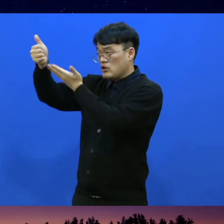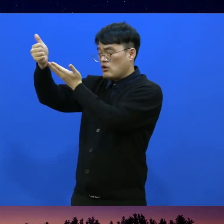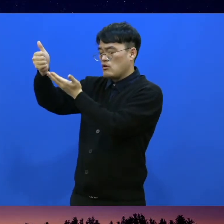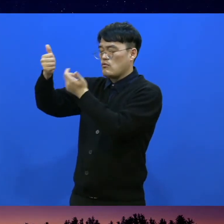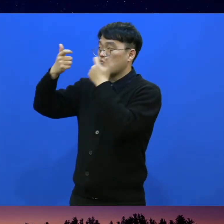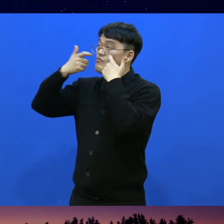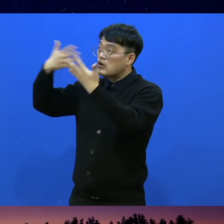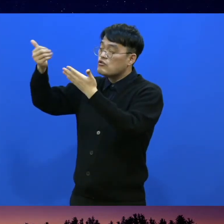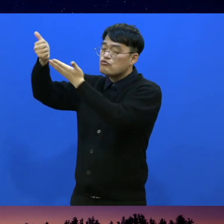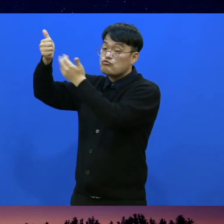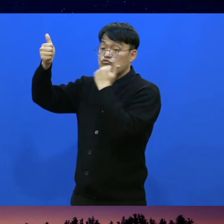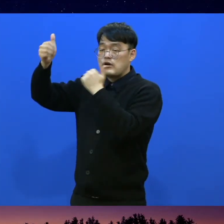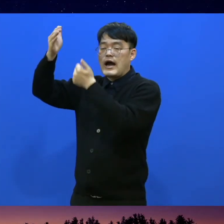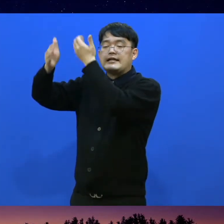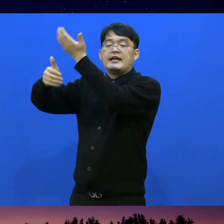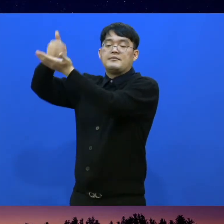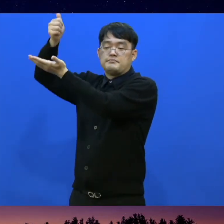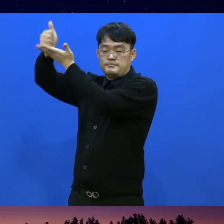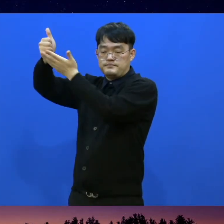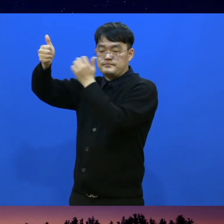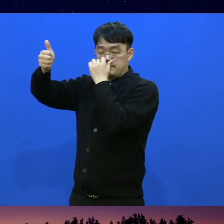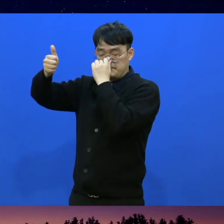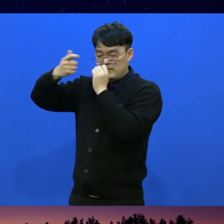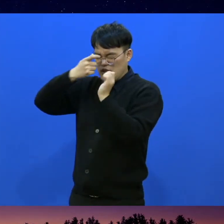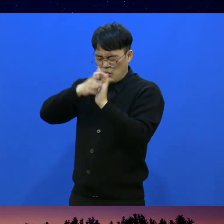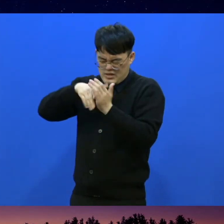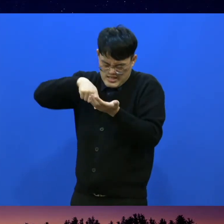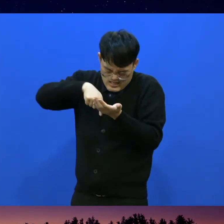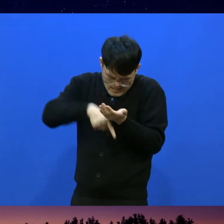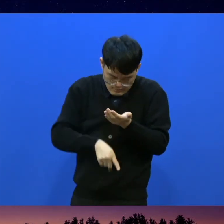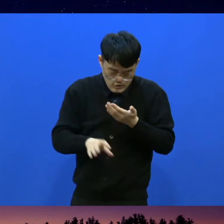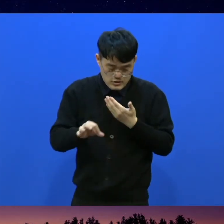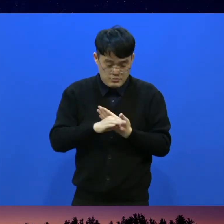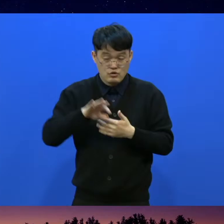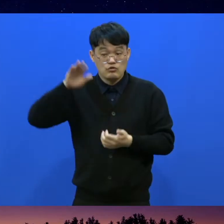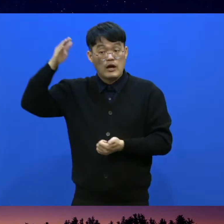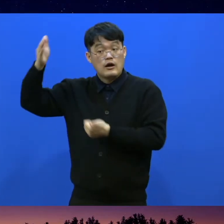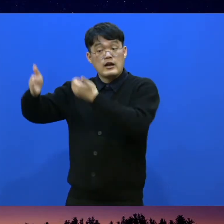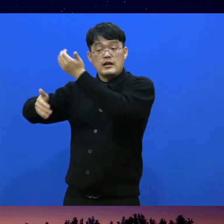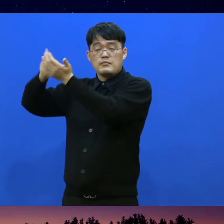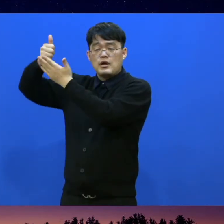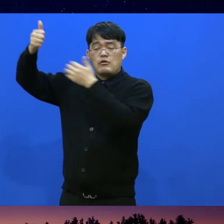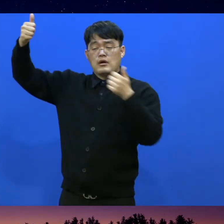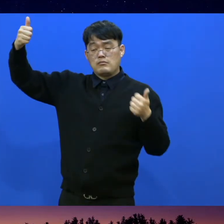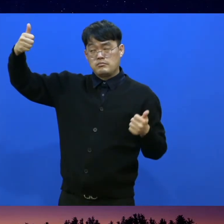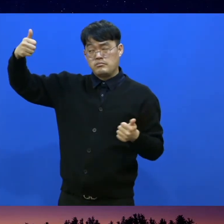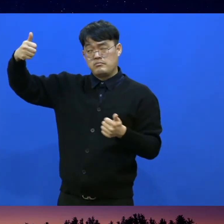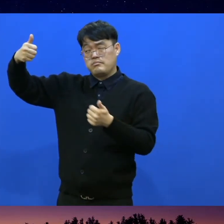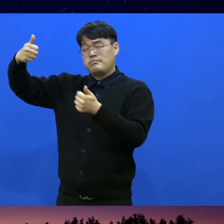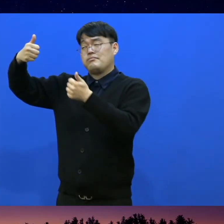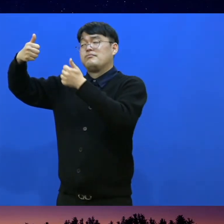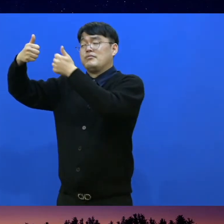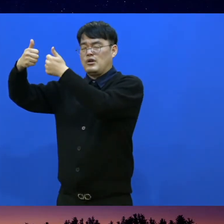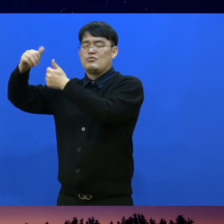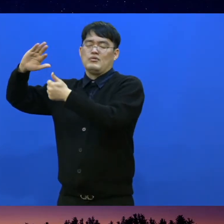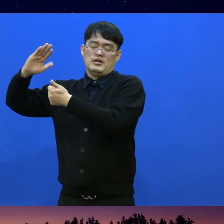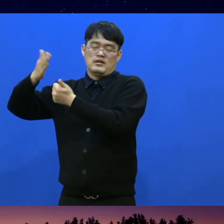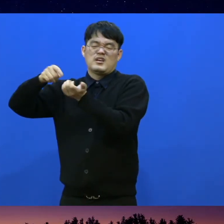누구예요? 하나님이세요. 자, 기도가 깊어질수록 우리는 누구에게로 가까이 가는 겁니까? 하나님에게로 가까이